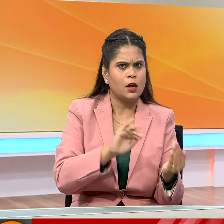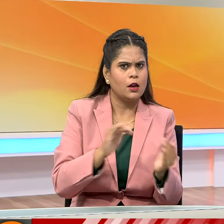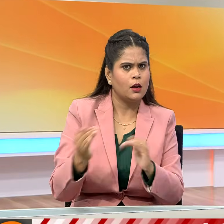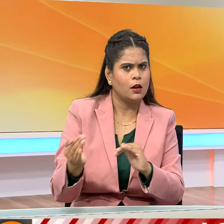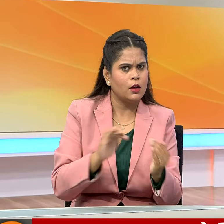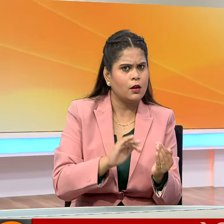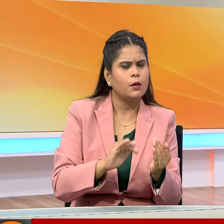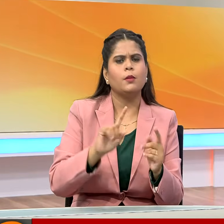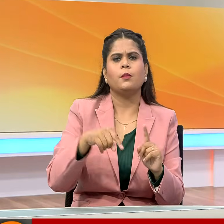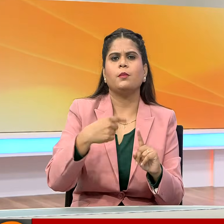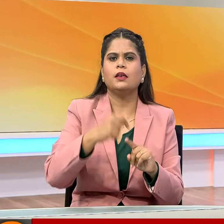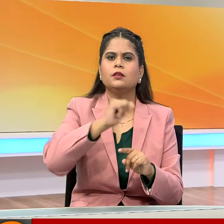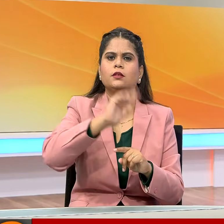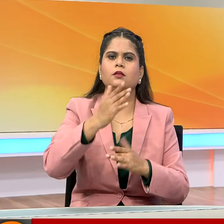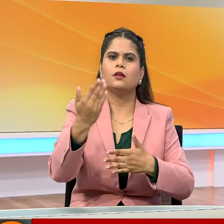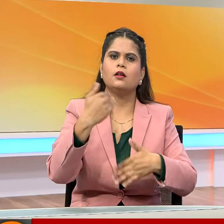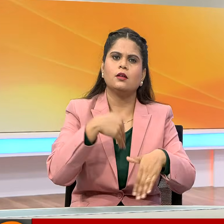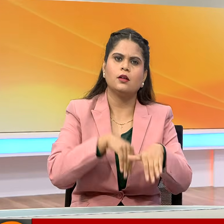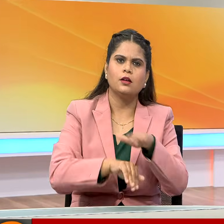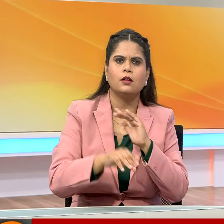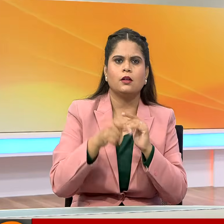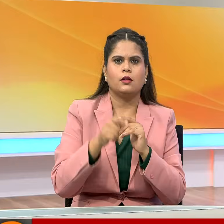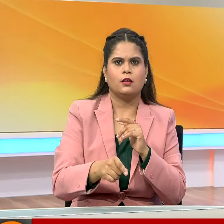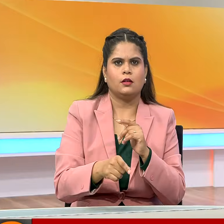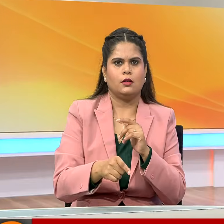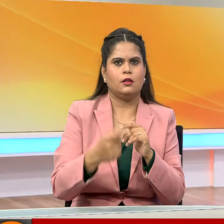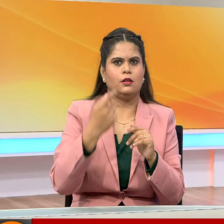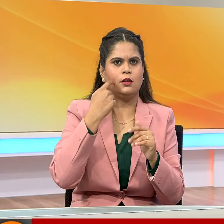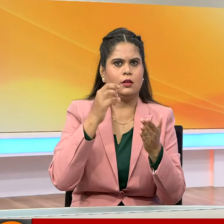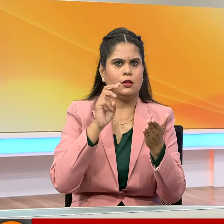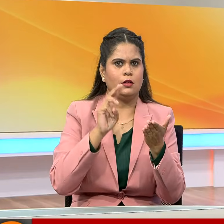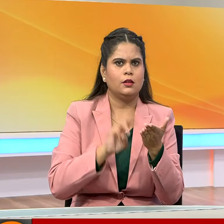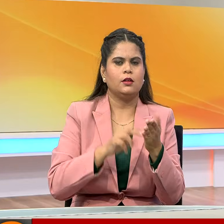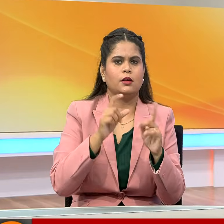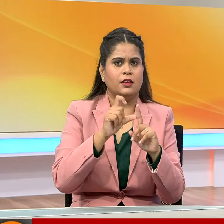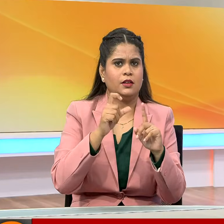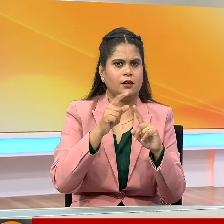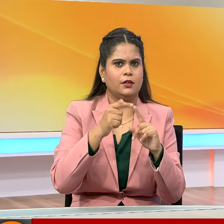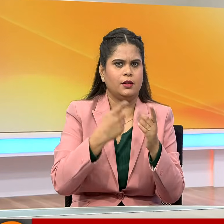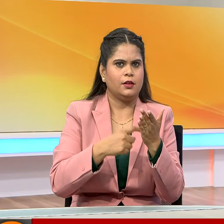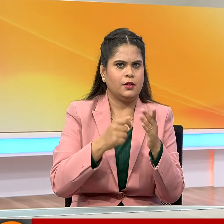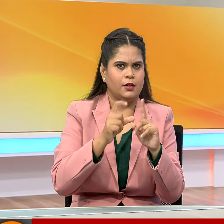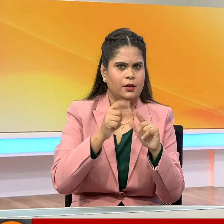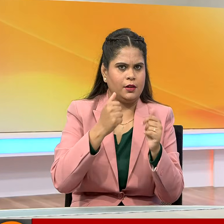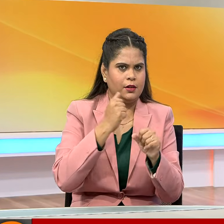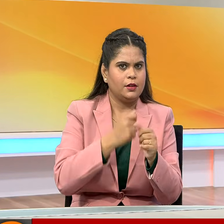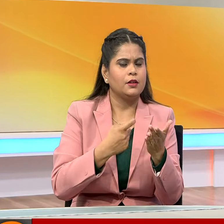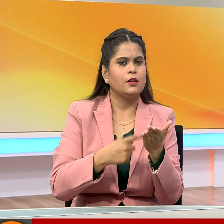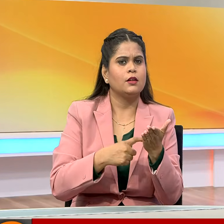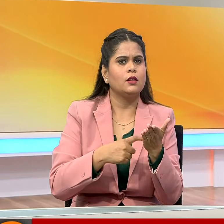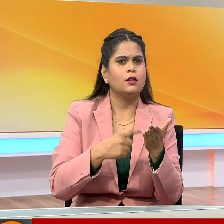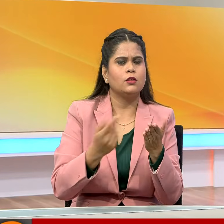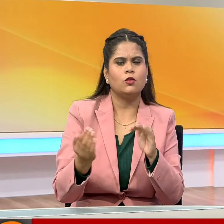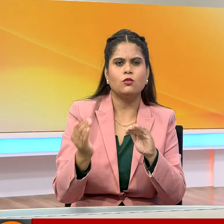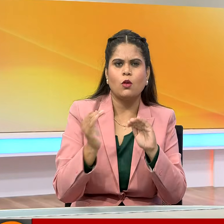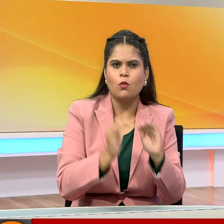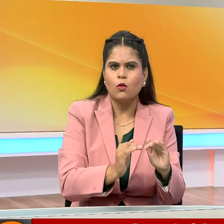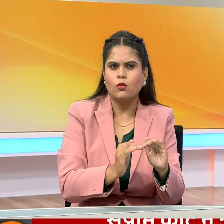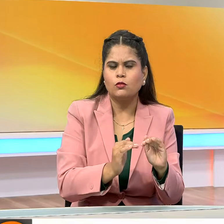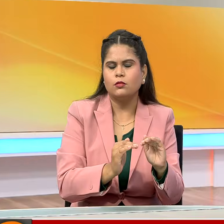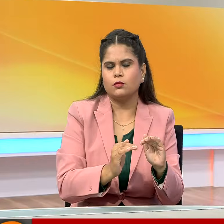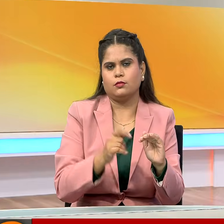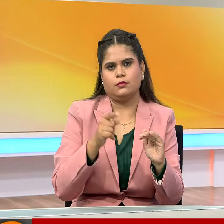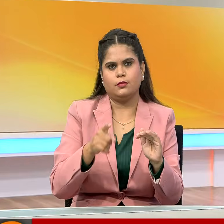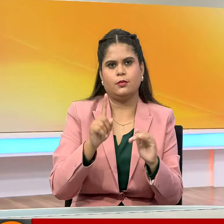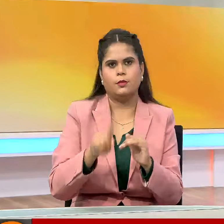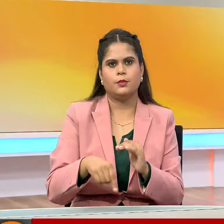देने और भारत के इंटीग्रेटेड थिएटर कमांड्स के बनने के बाद उनके साथ सहयोग करने पर सहमति